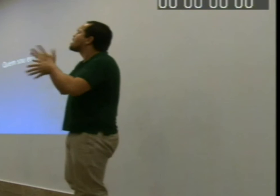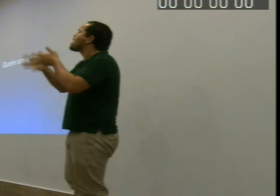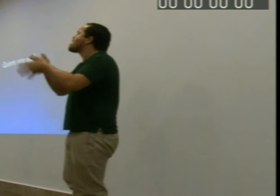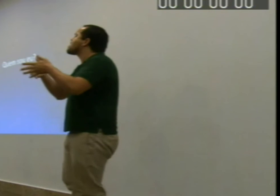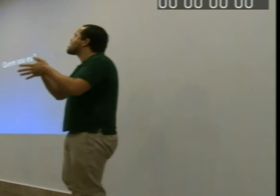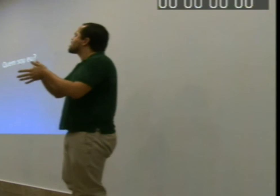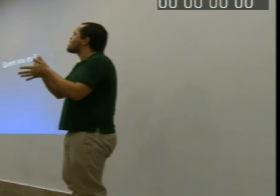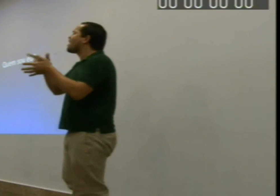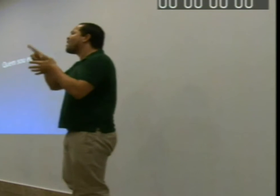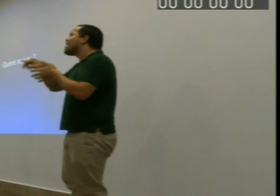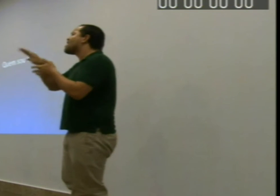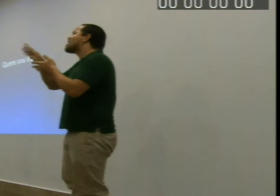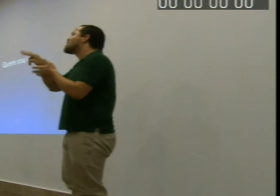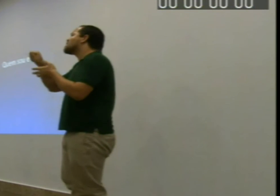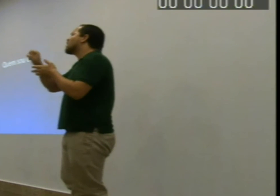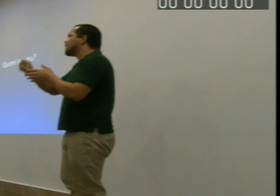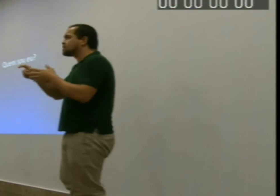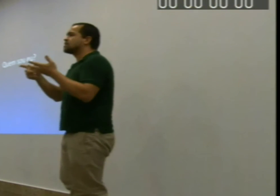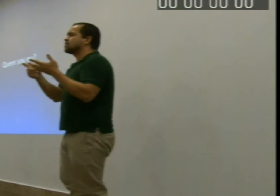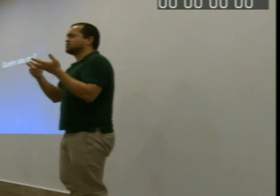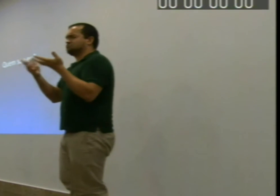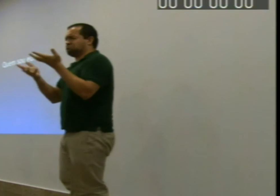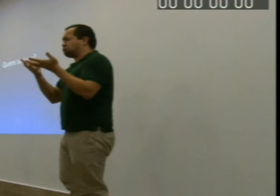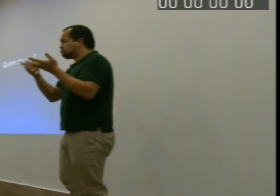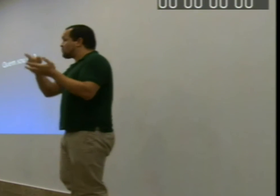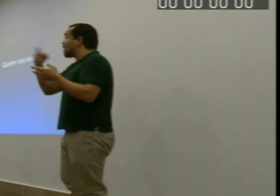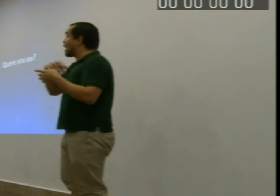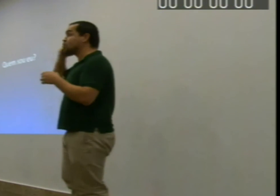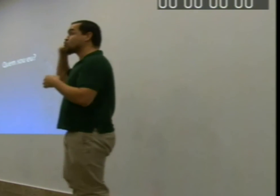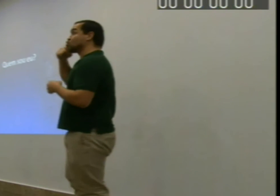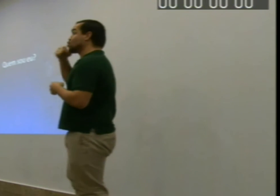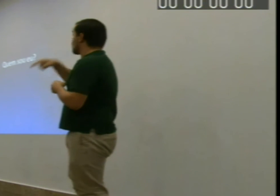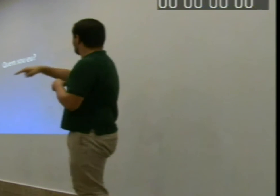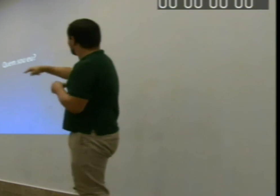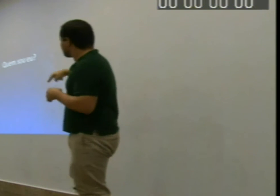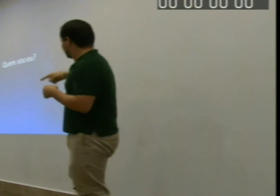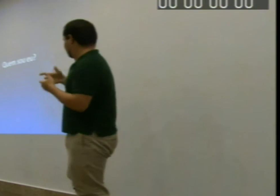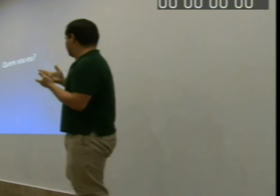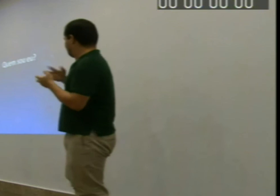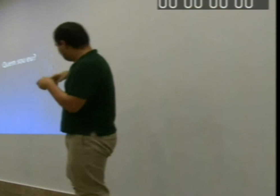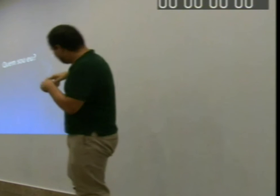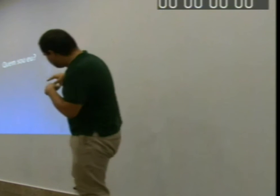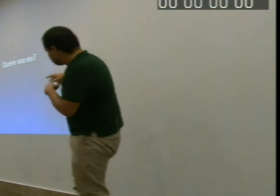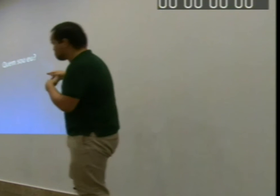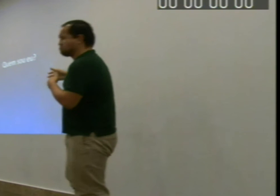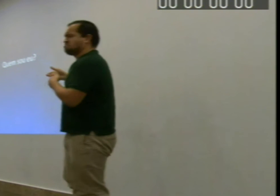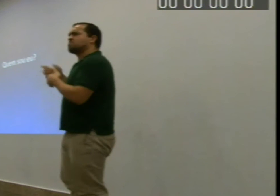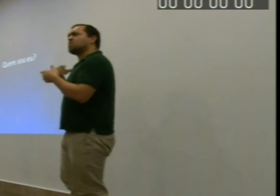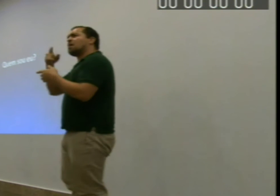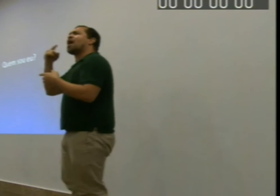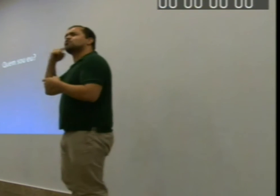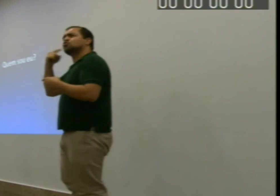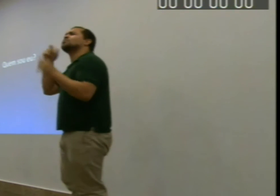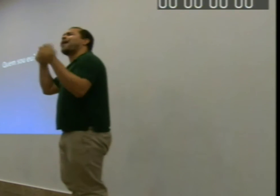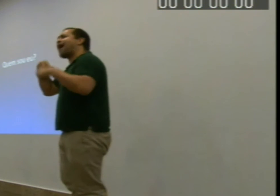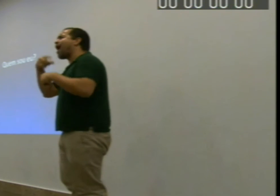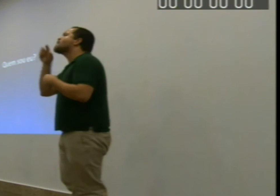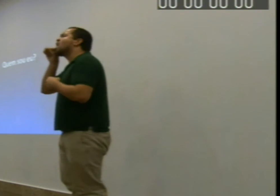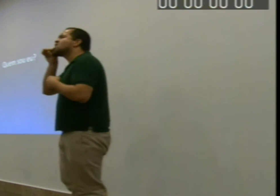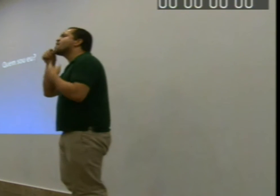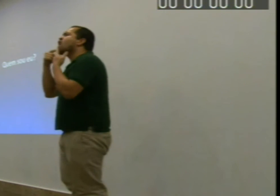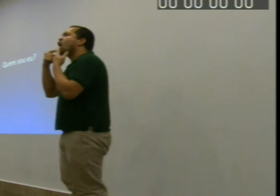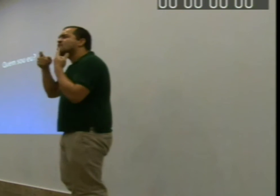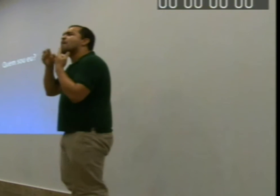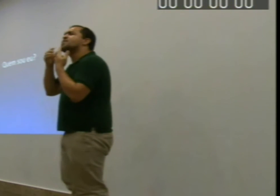ensinar não não desculpa isso aqui é libras libras eu Eles são surdos é eles são